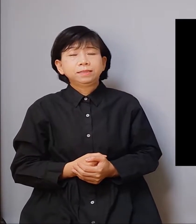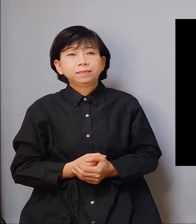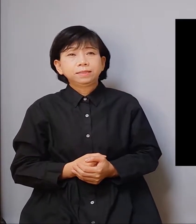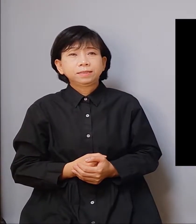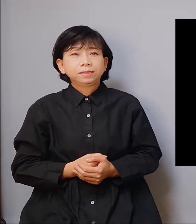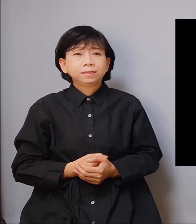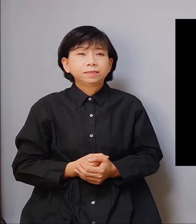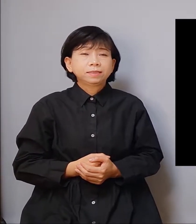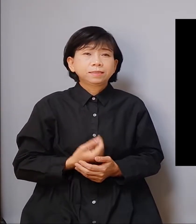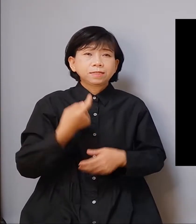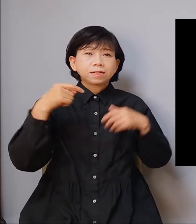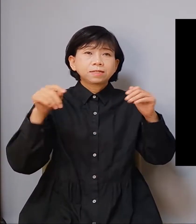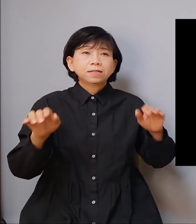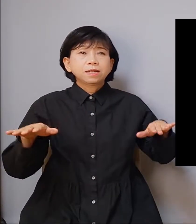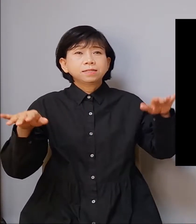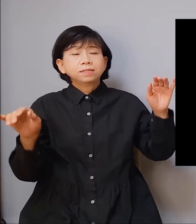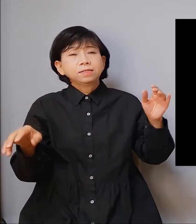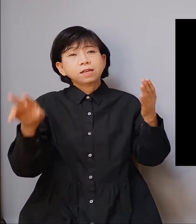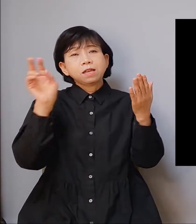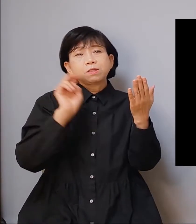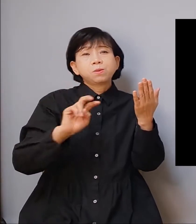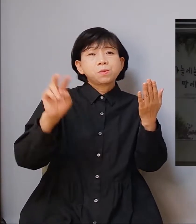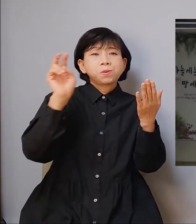천사들의 노래가